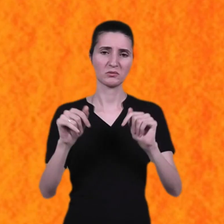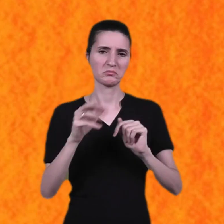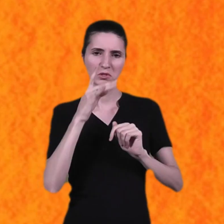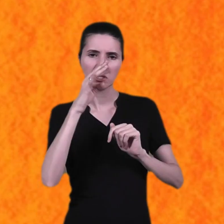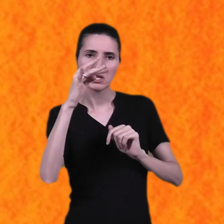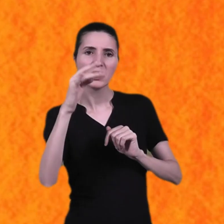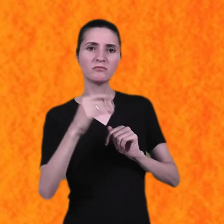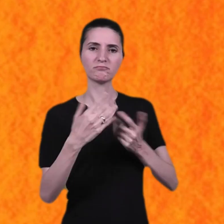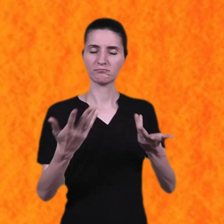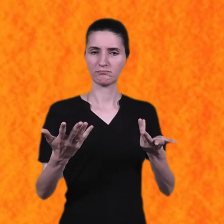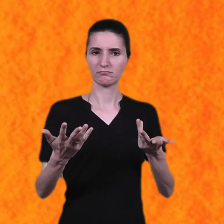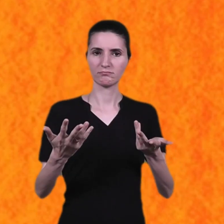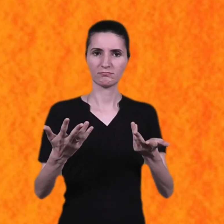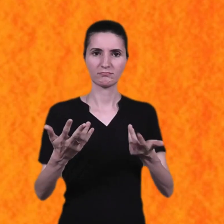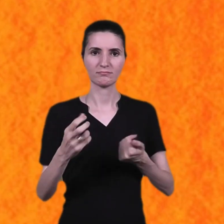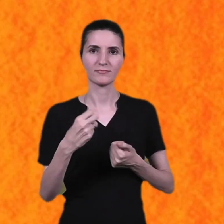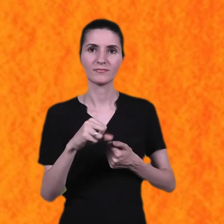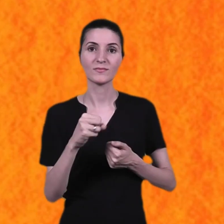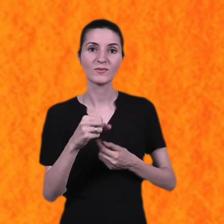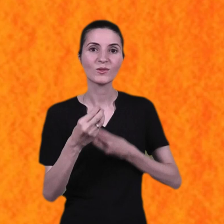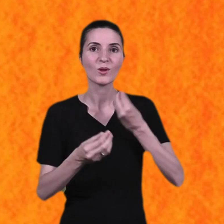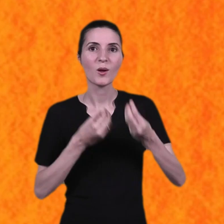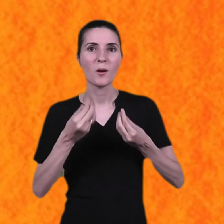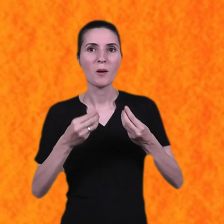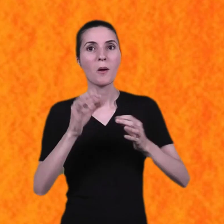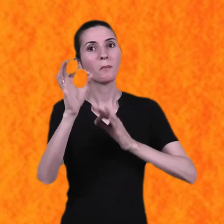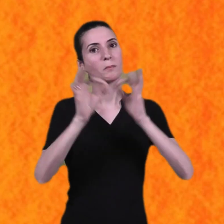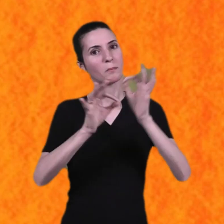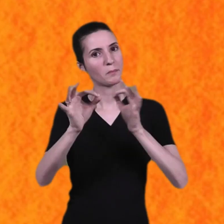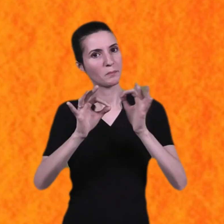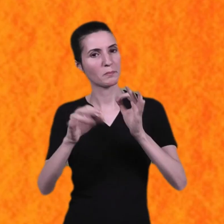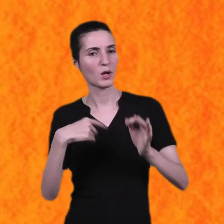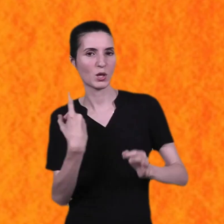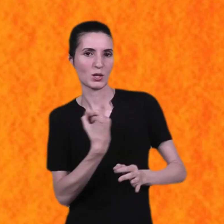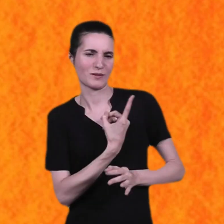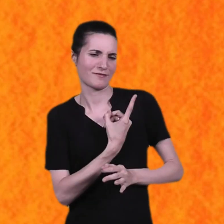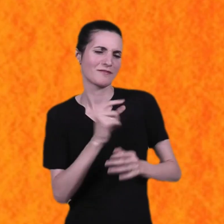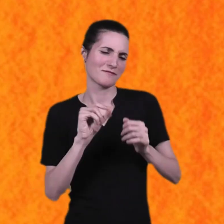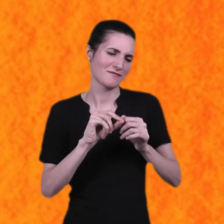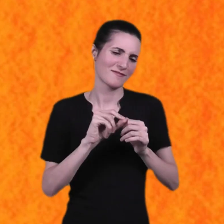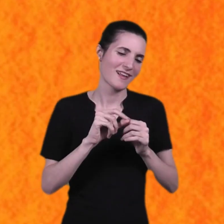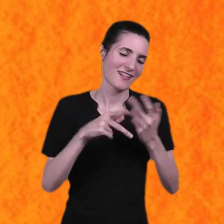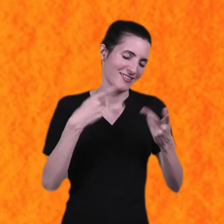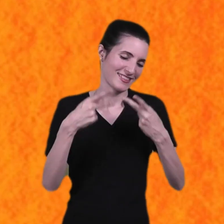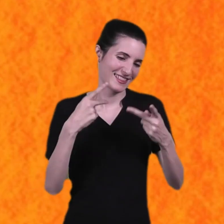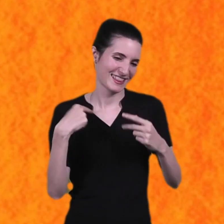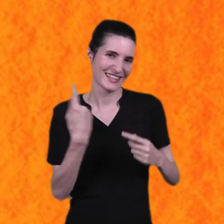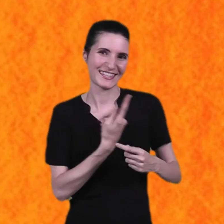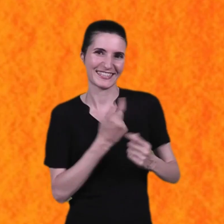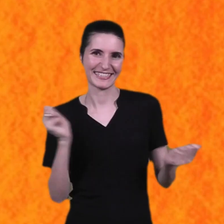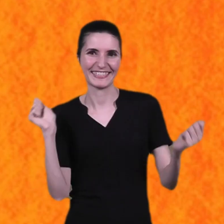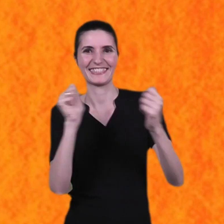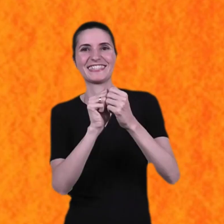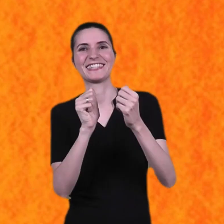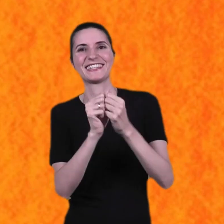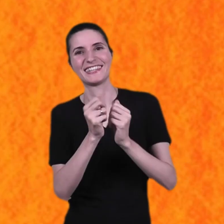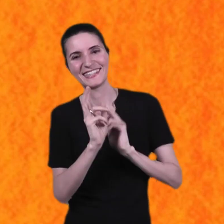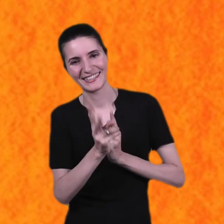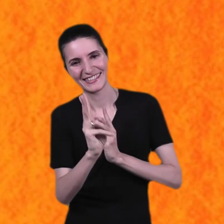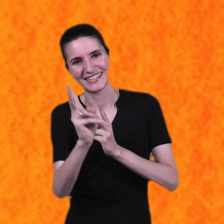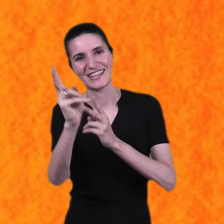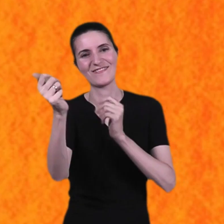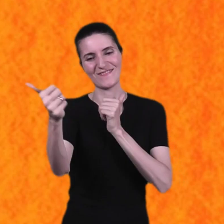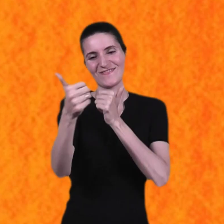sentidos também. Isso aí. Então, no nosso projeto, né? Falo nosso por causa que eu me sinto claro. muito junto. Não,